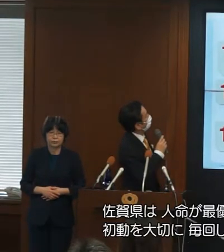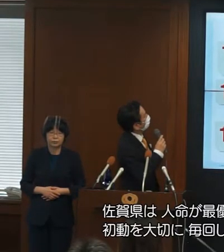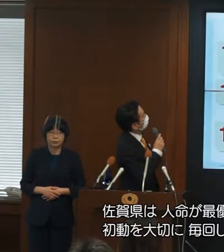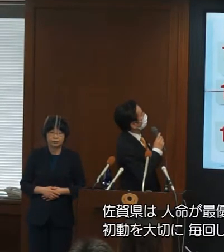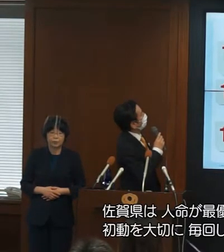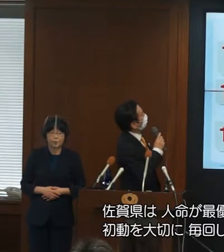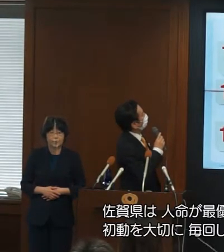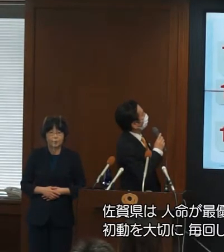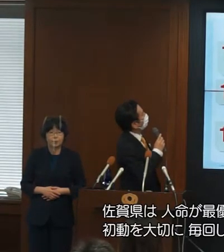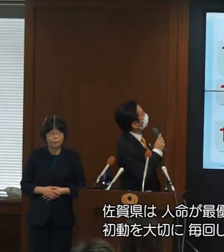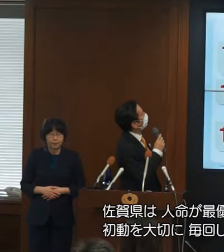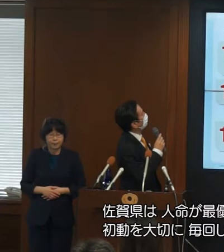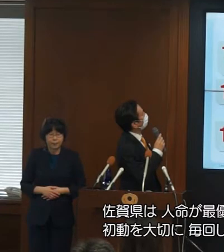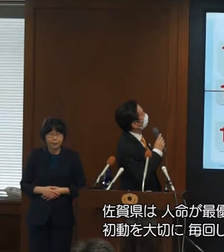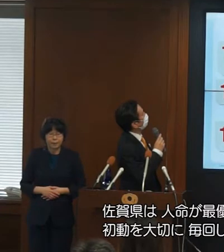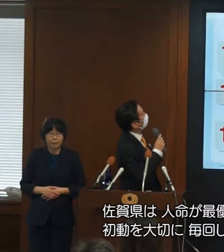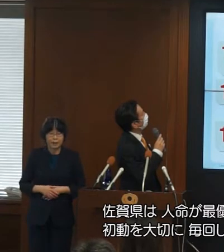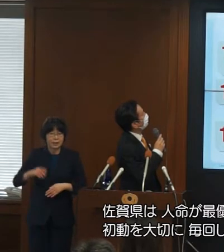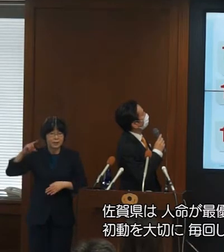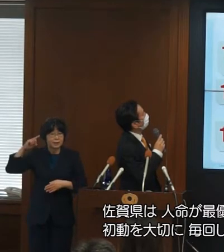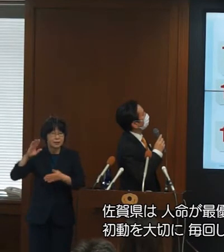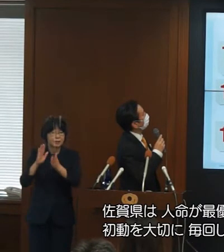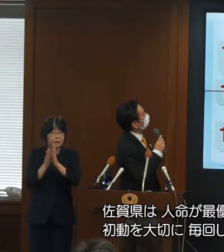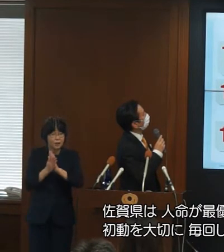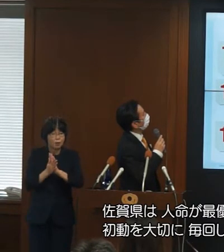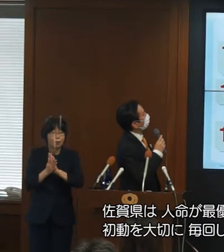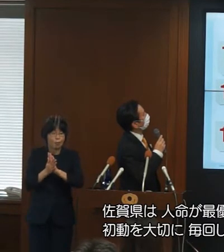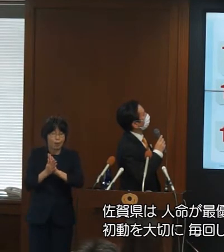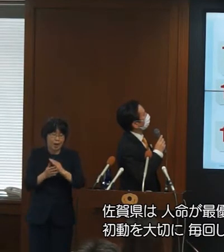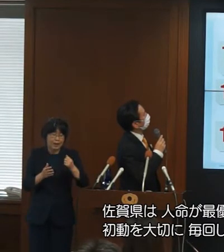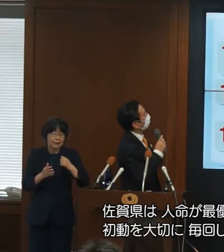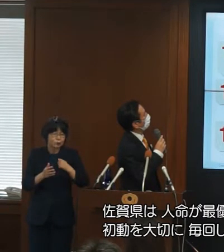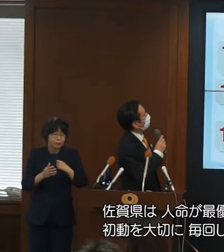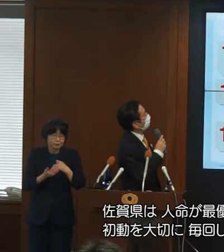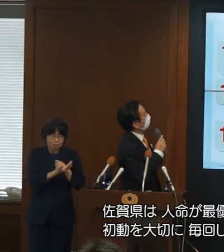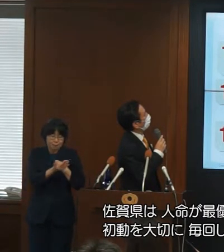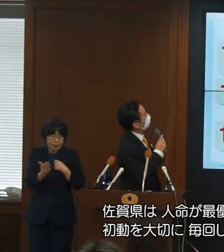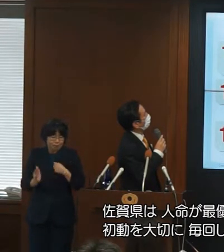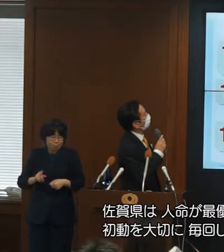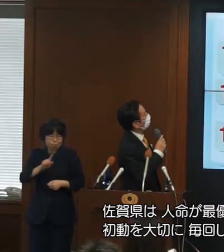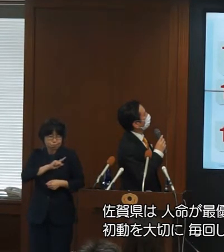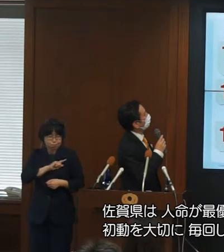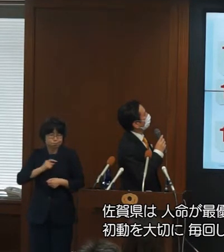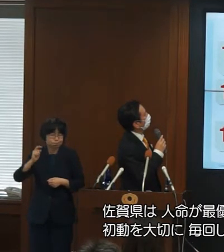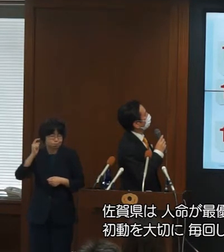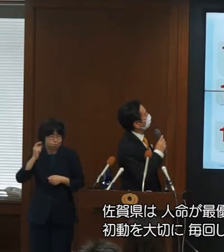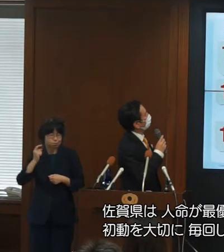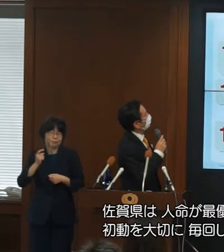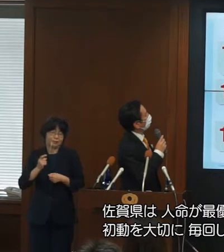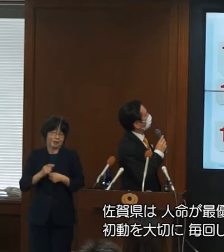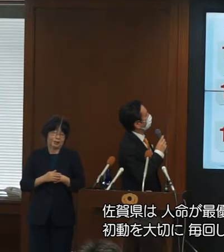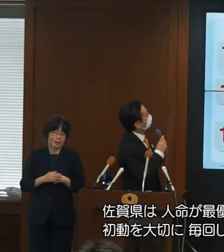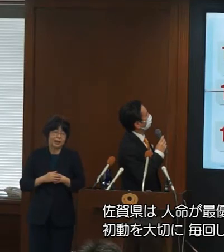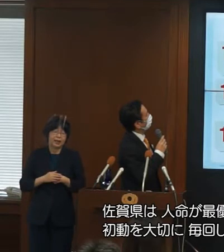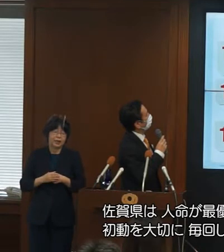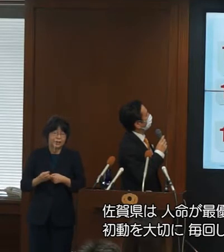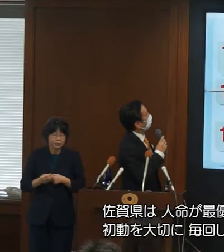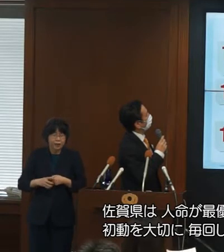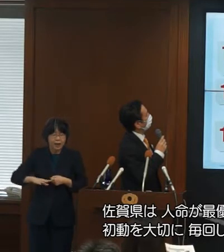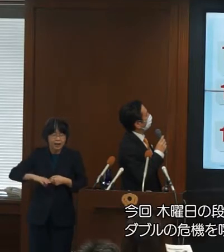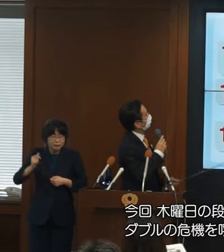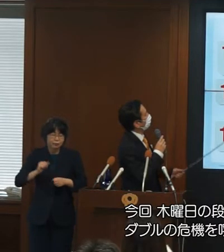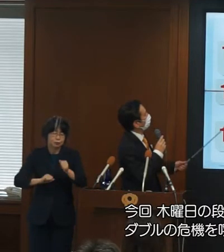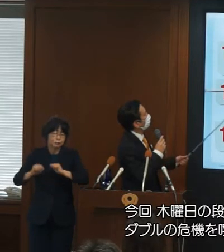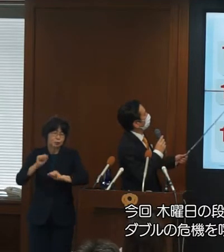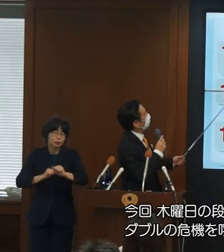はい、ということで佐賀県は人命が最優先ということで、特に初動を大切に毎回しているわけですけれ